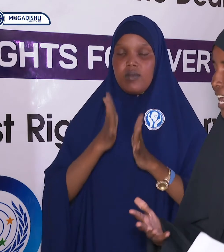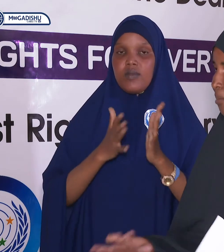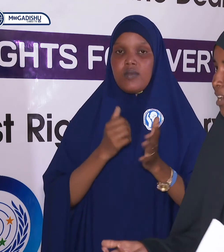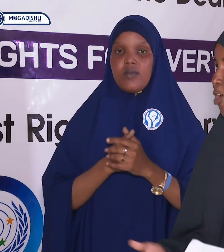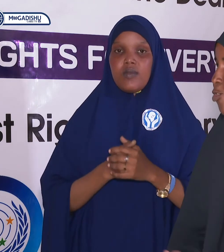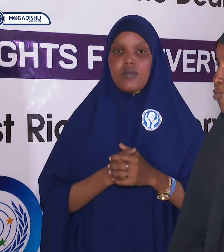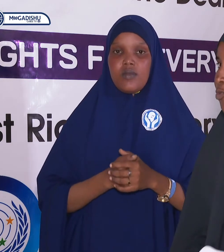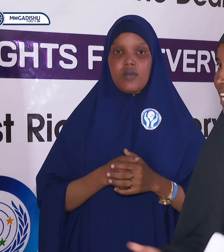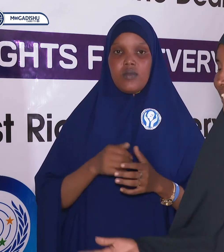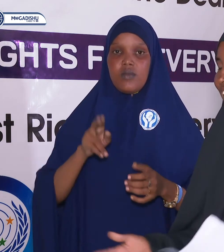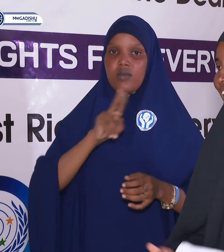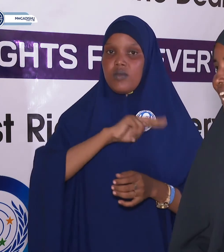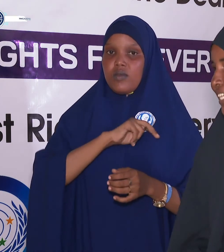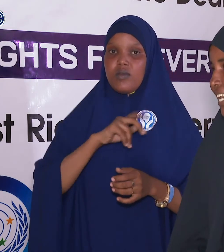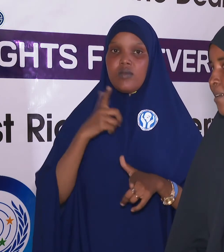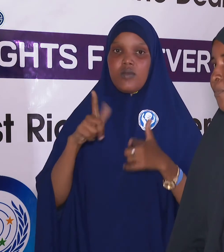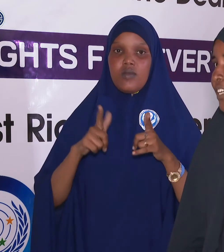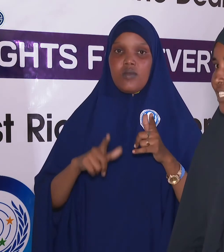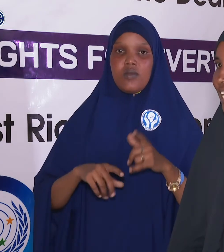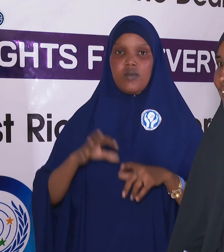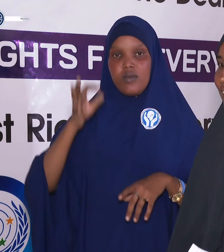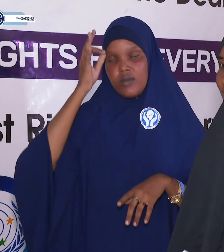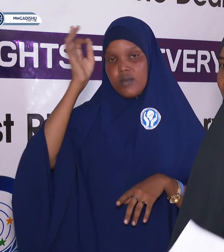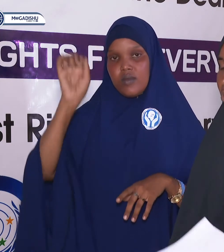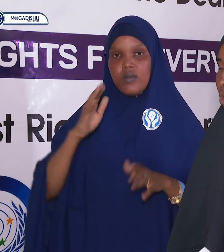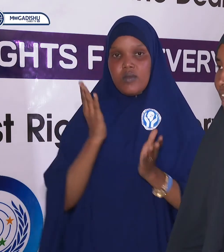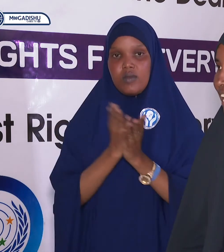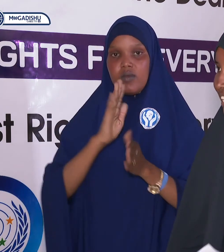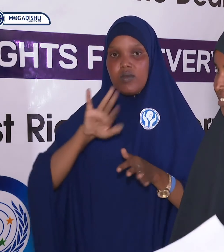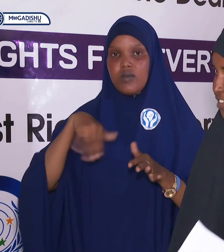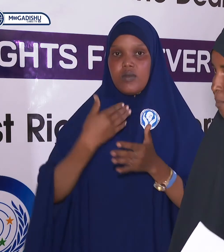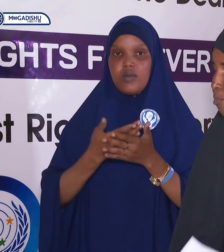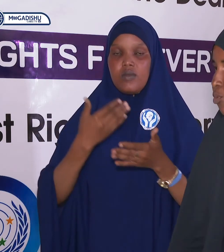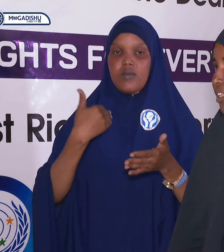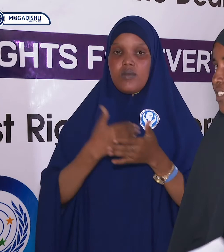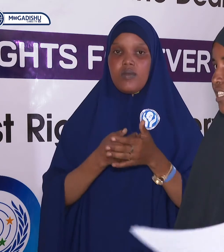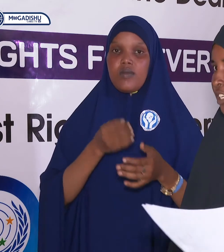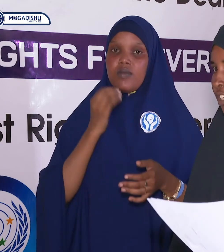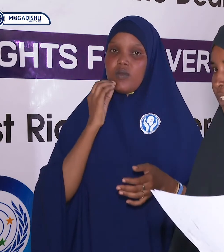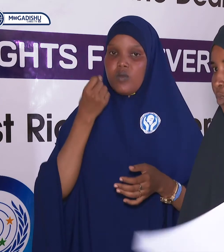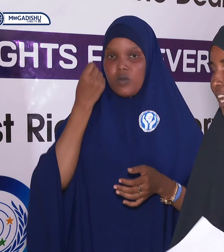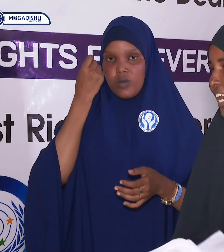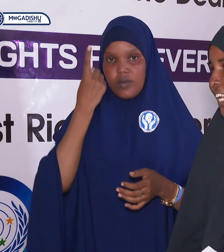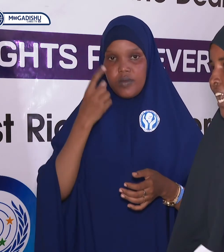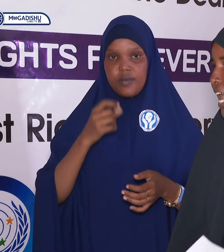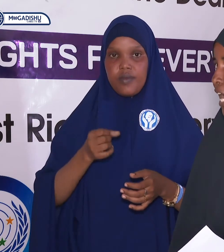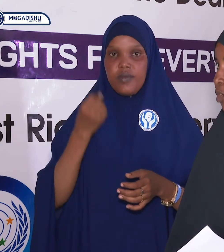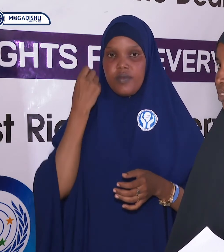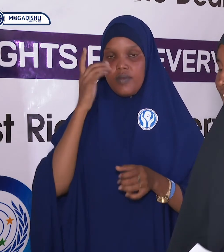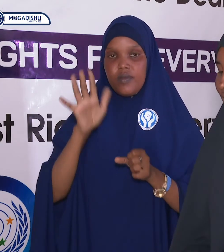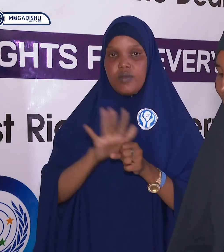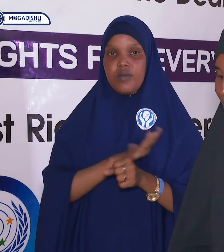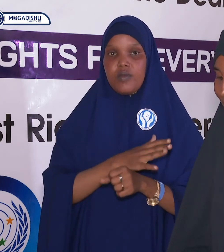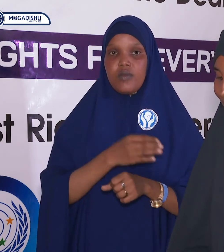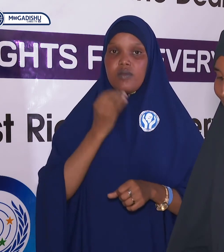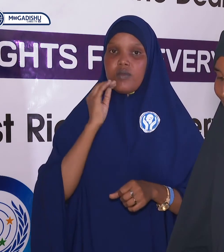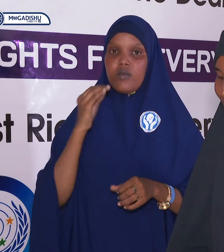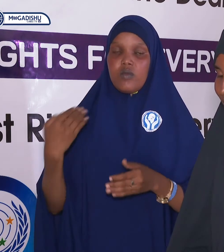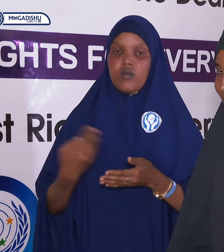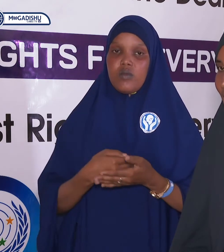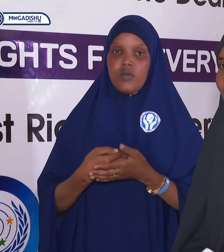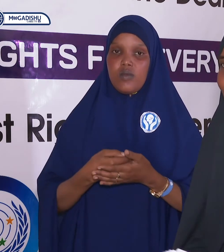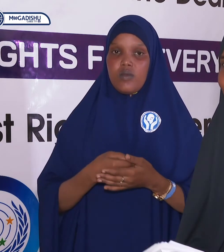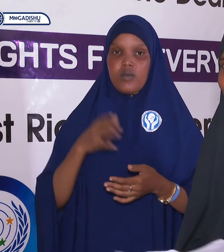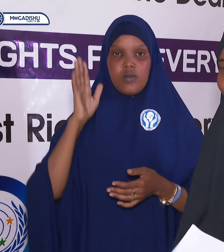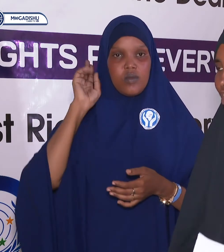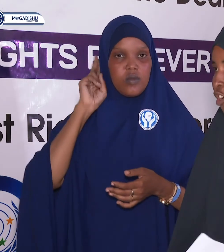luqad caalami ah oo iskuulaadka dhan gaarta si ay u helaan isfaham buuxda si ay u helaan caruurta yar ee maqalka